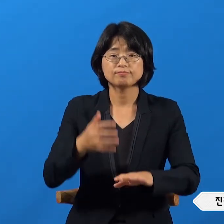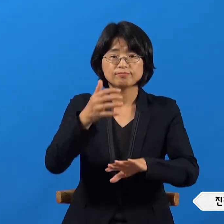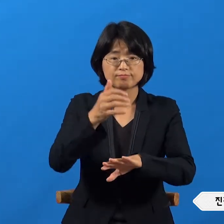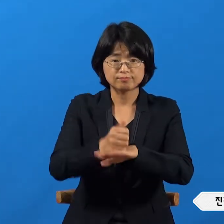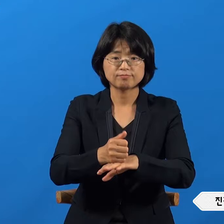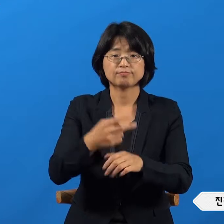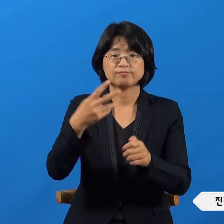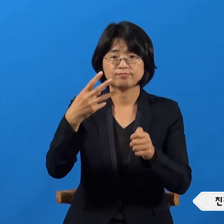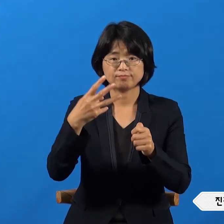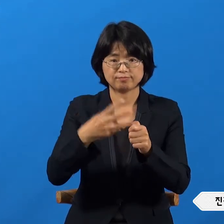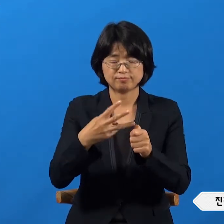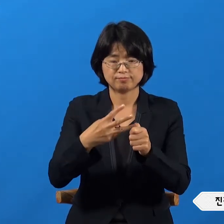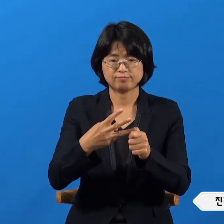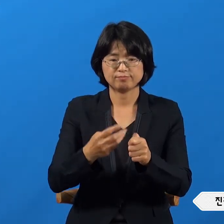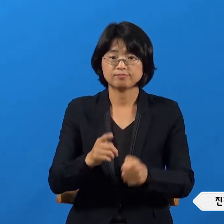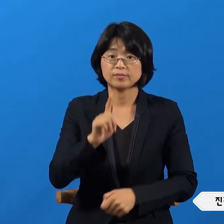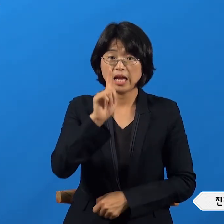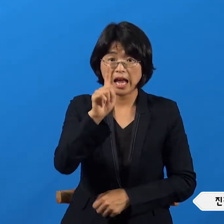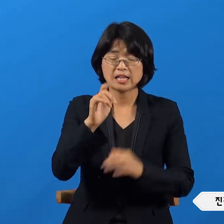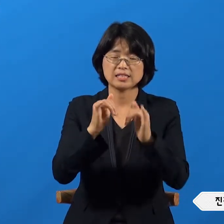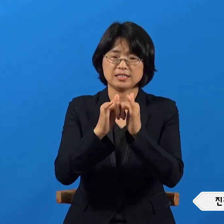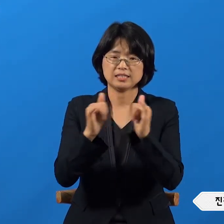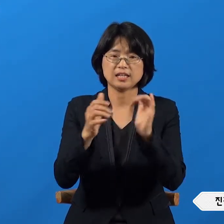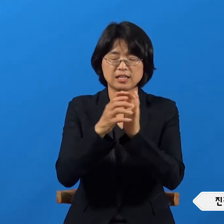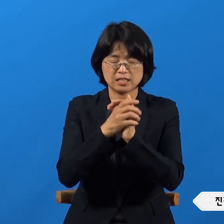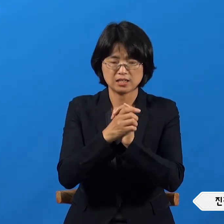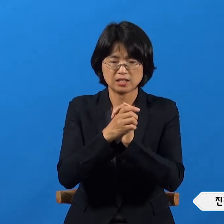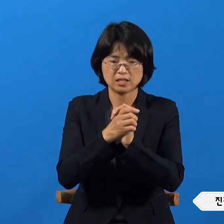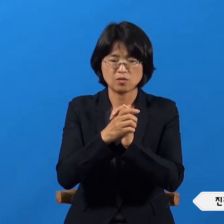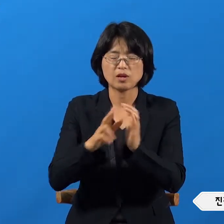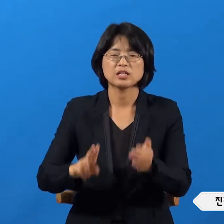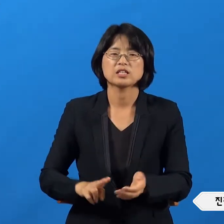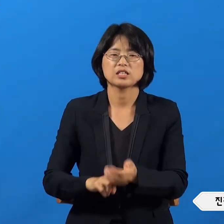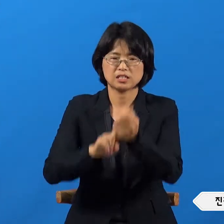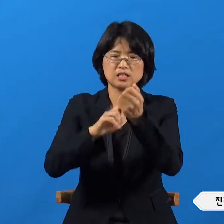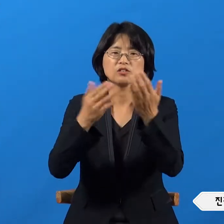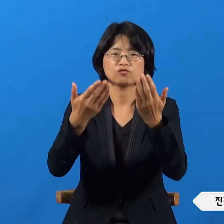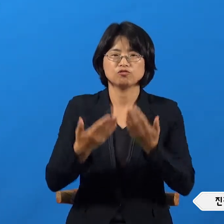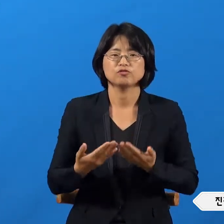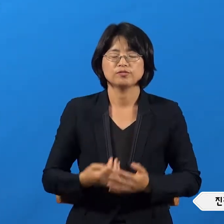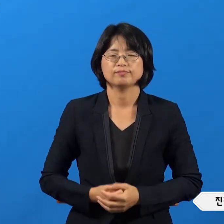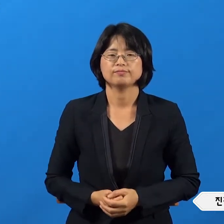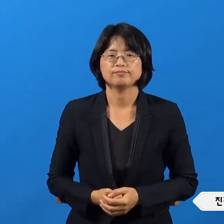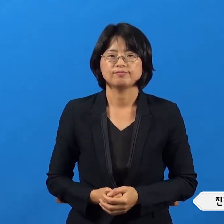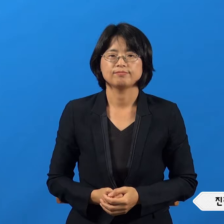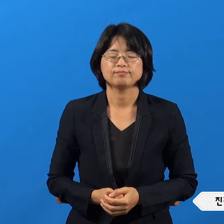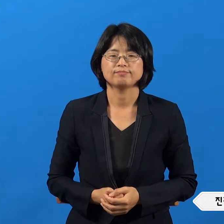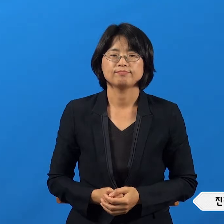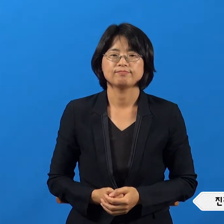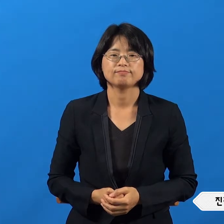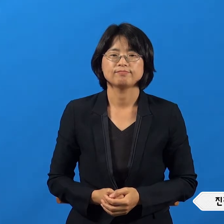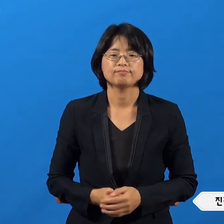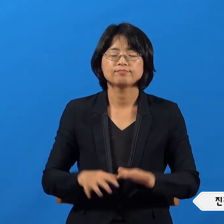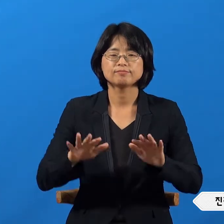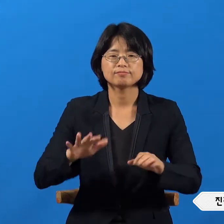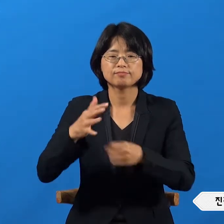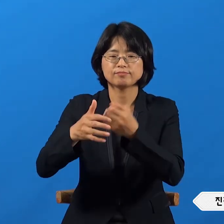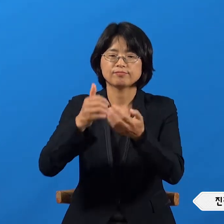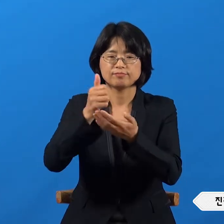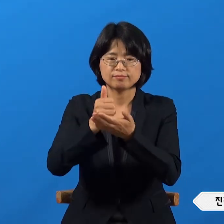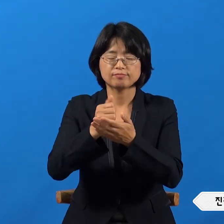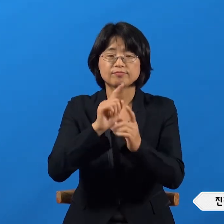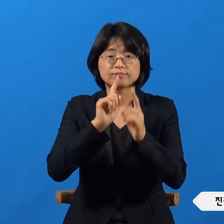기도가 기적을 가져옵니다. 오늘 성경은 우리에게 말씀합니다. 7절 마지막